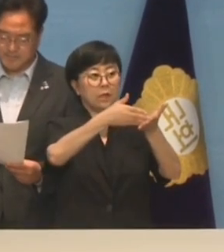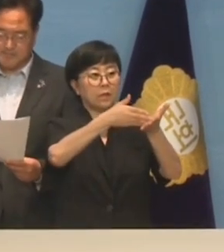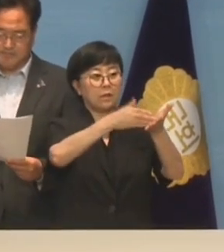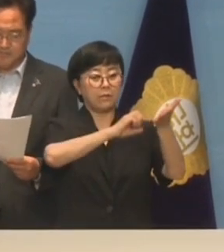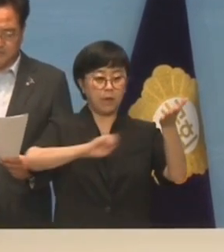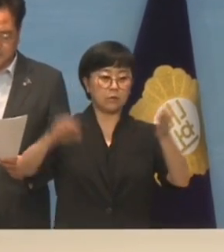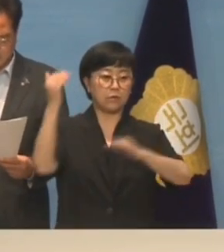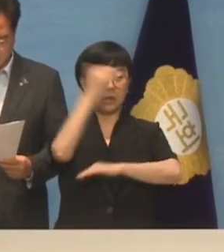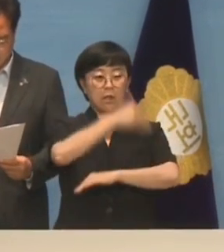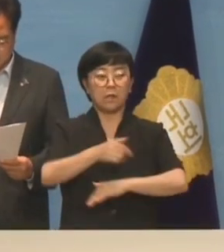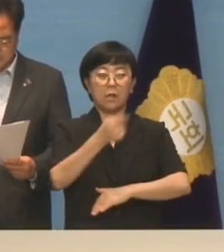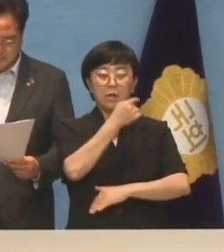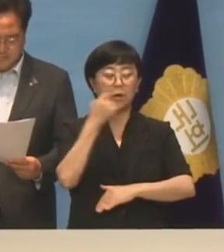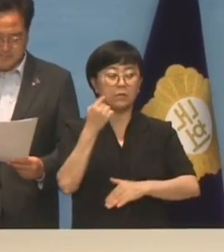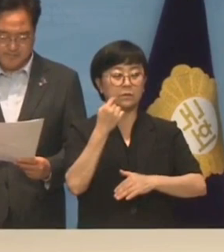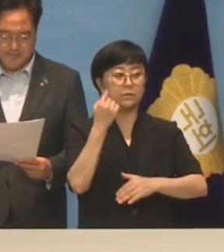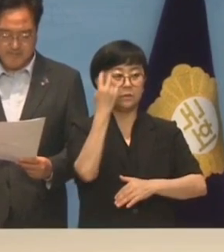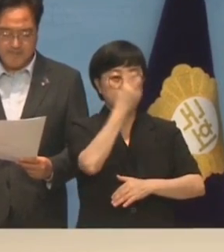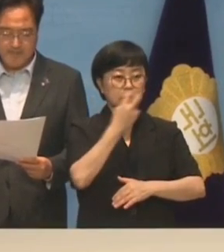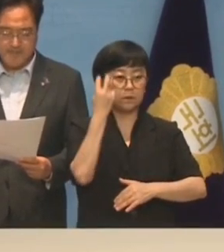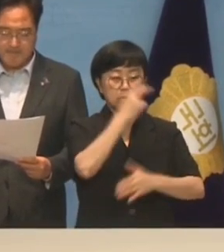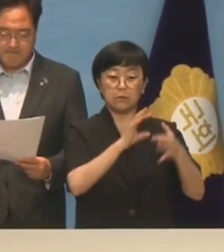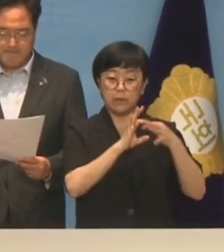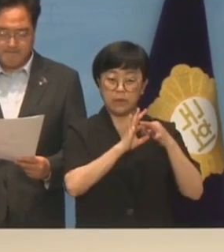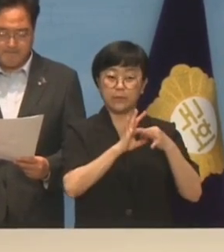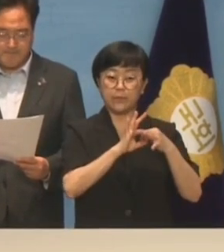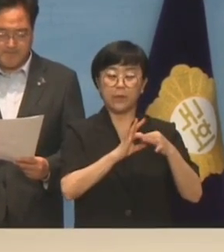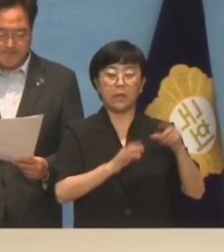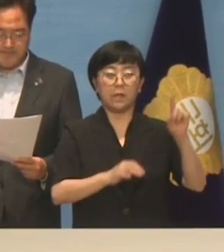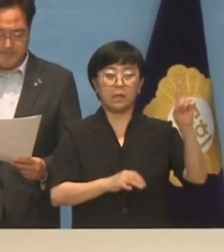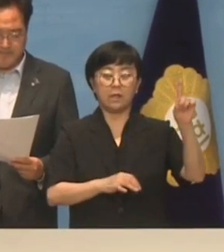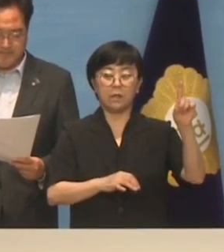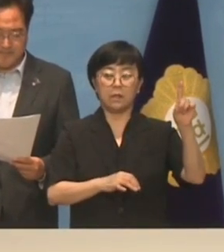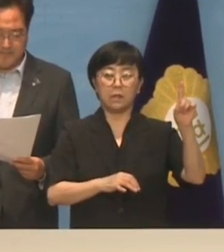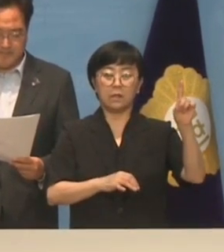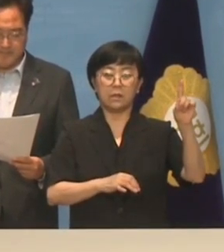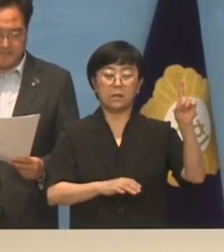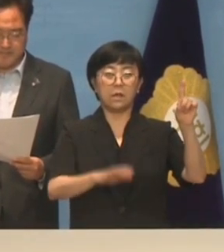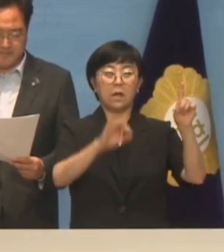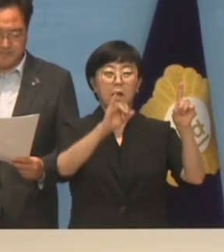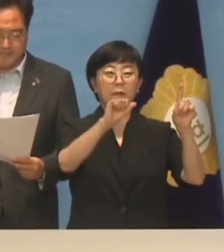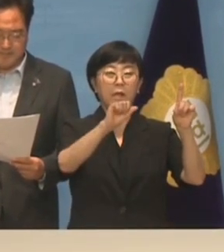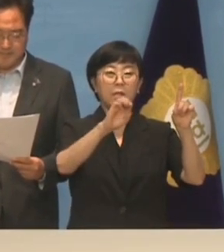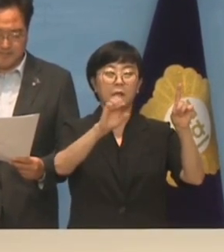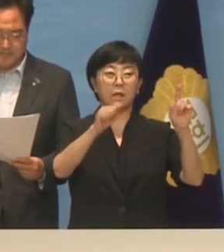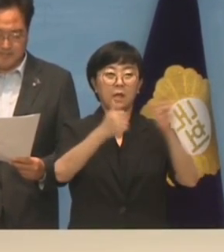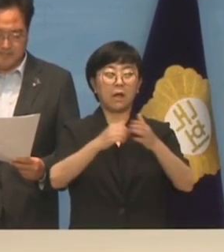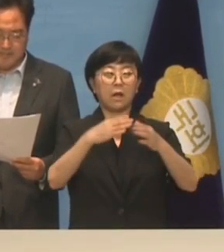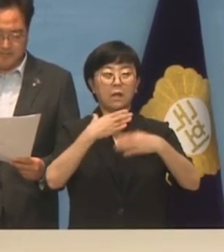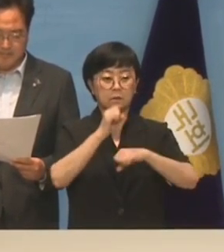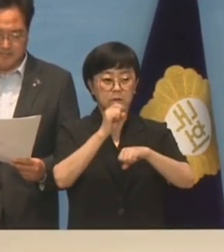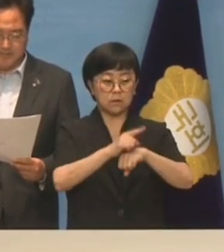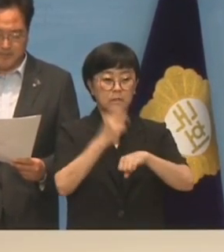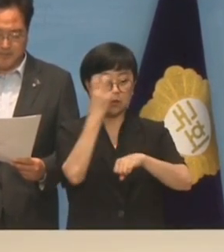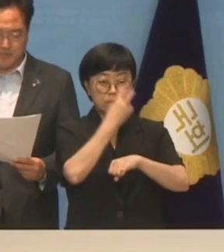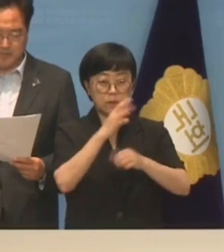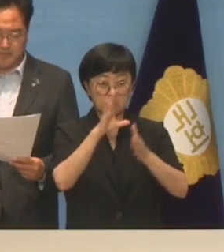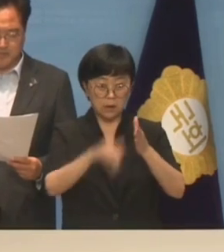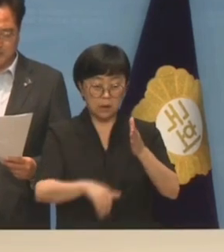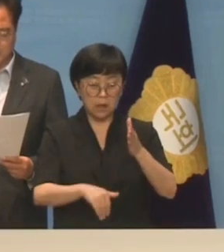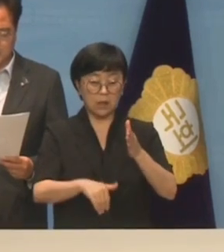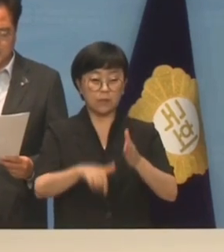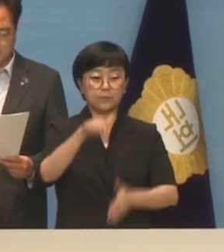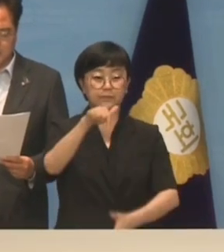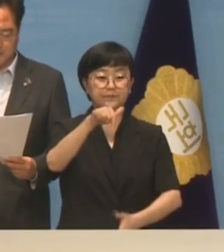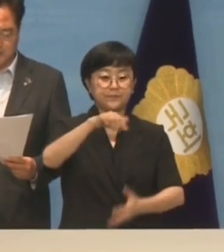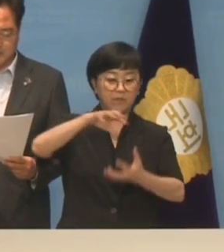방류 계획의 검증과 관련해서입니다. 1. IAEA 안전성 검증 시